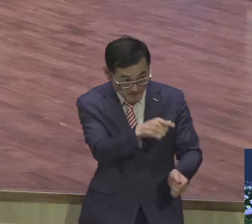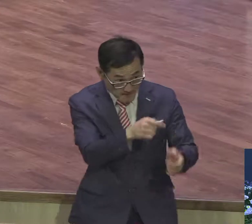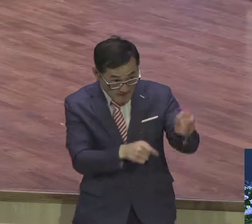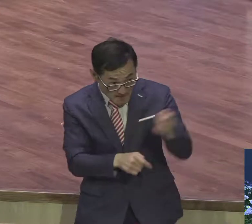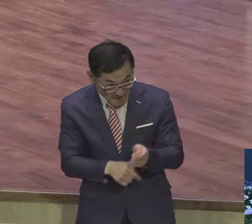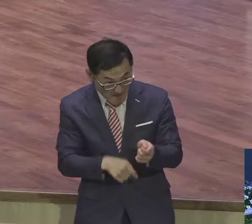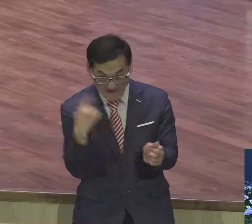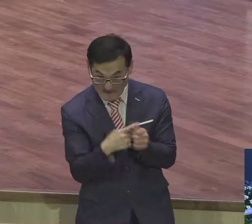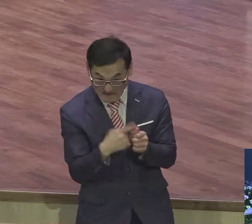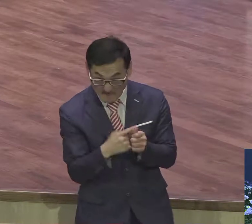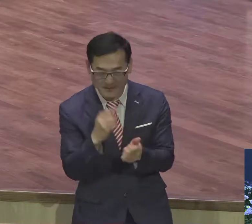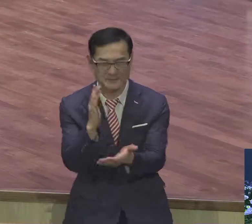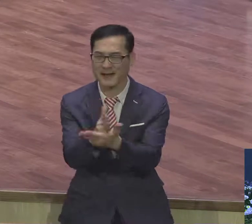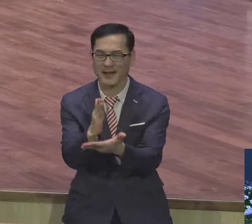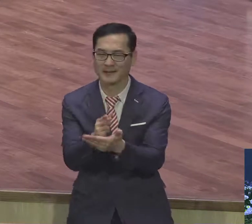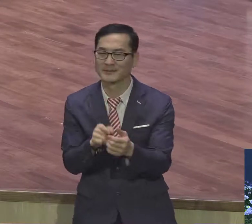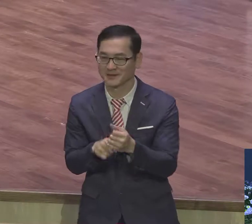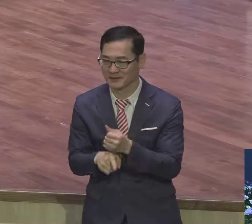삼지 마라